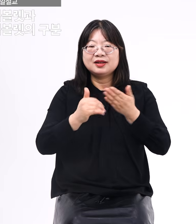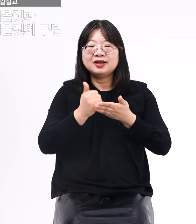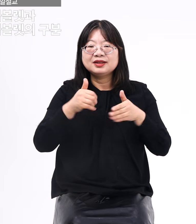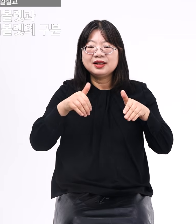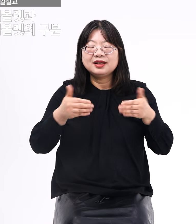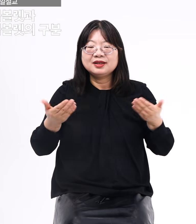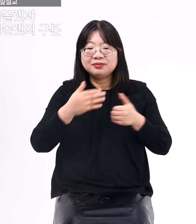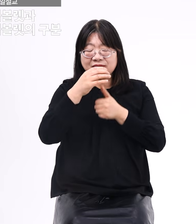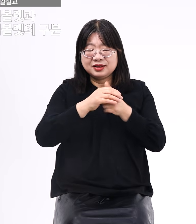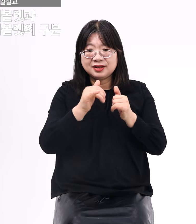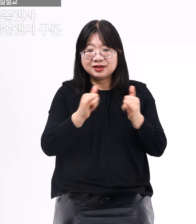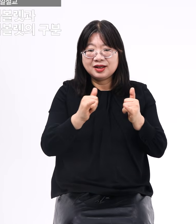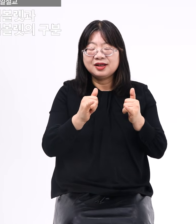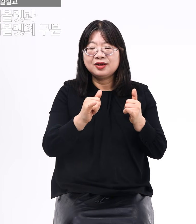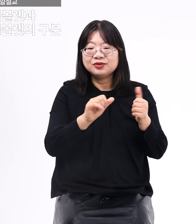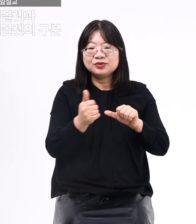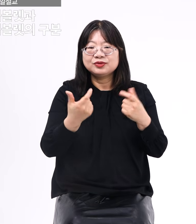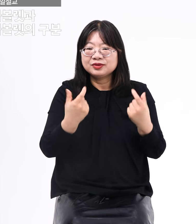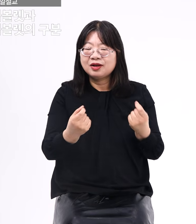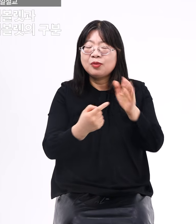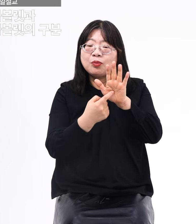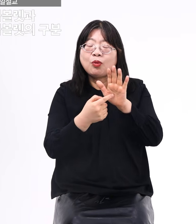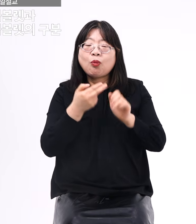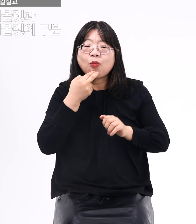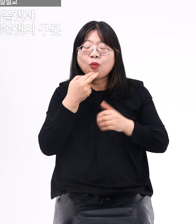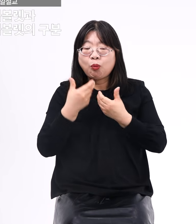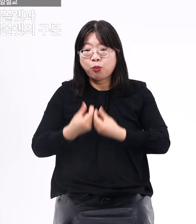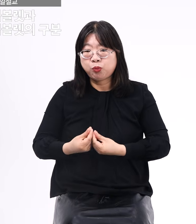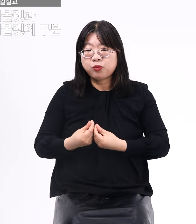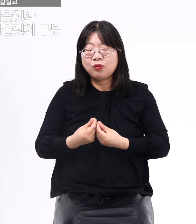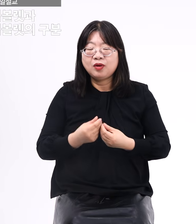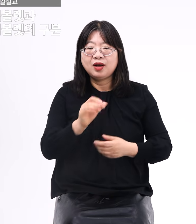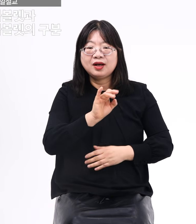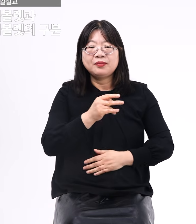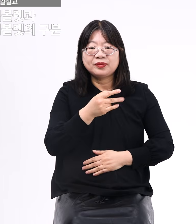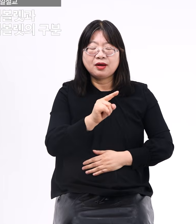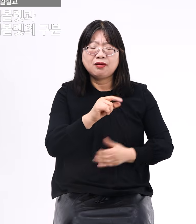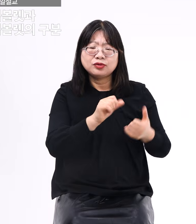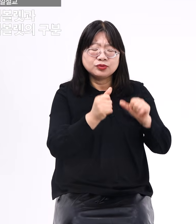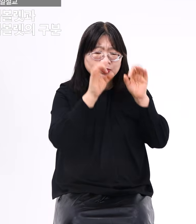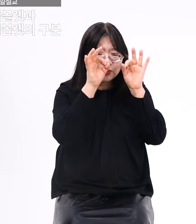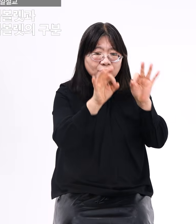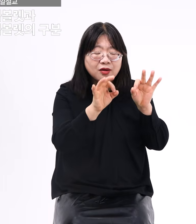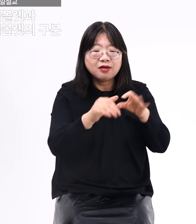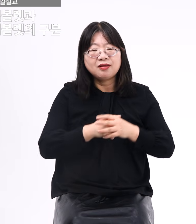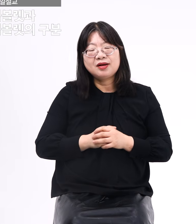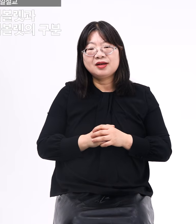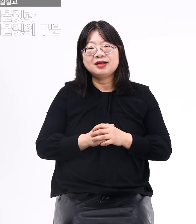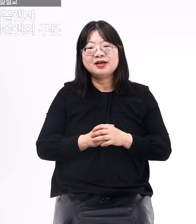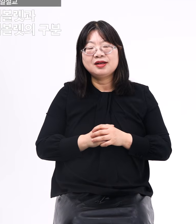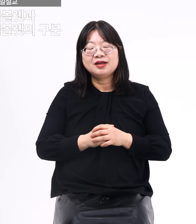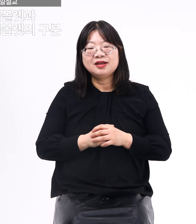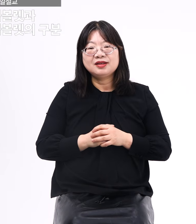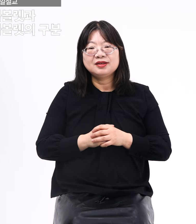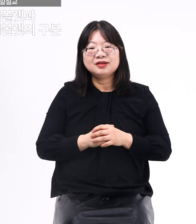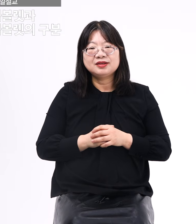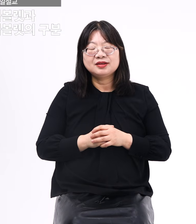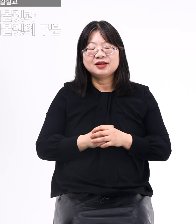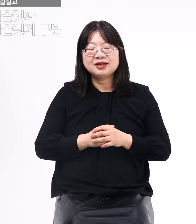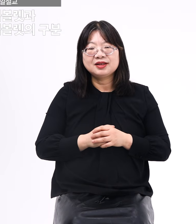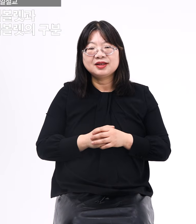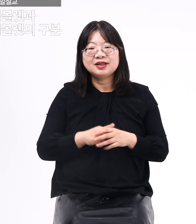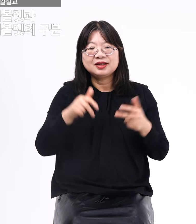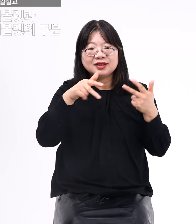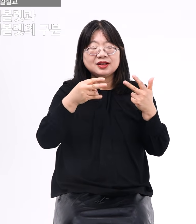또는 사사의 죽음처럼 묘사되질 않아요. 예를 들어서 입다의 죽음을 보세요. 입다. 그냥